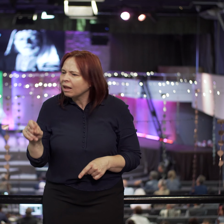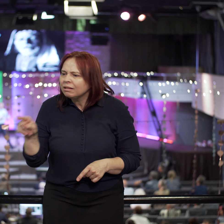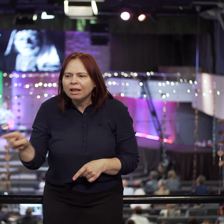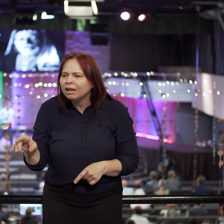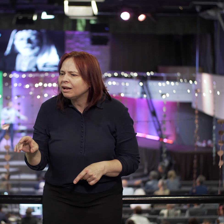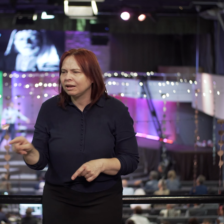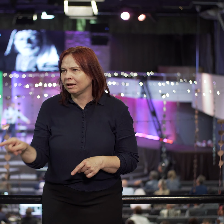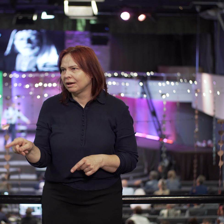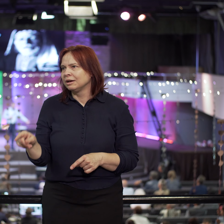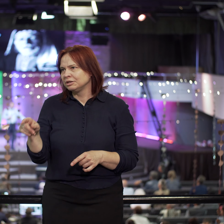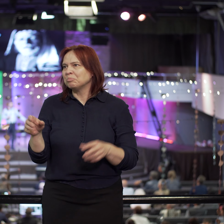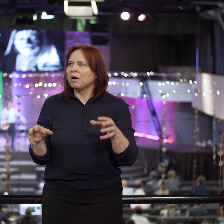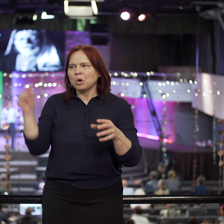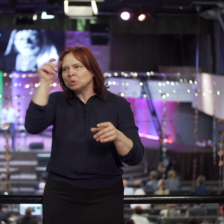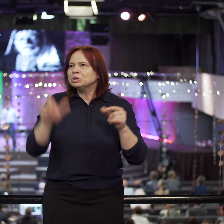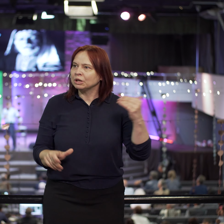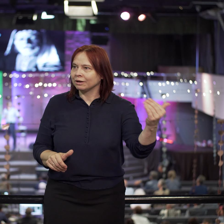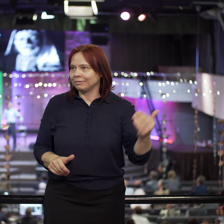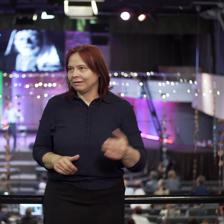купил 100 литров